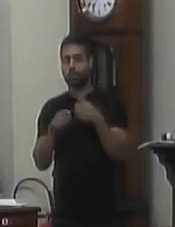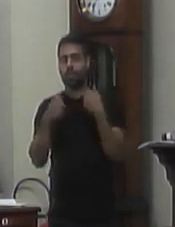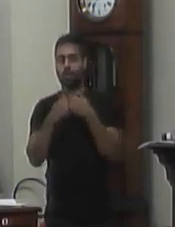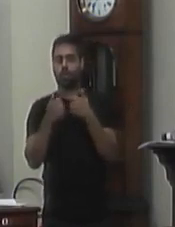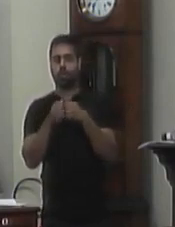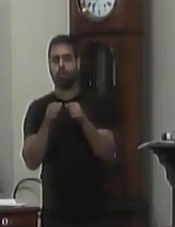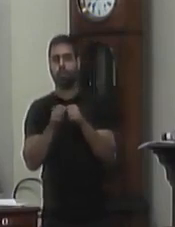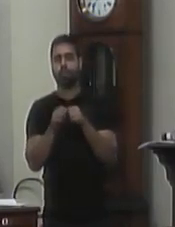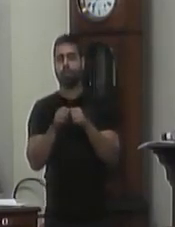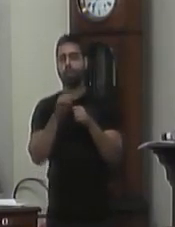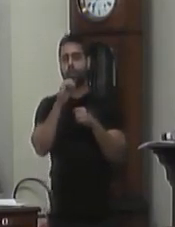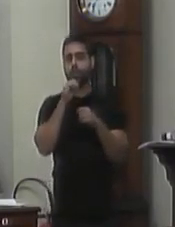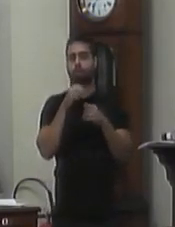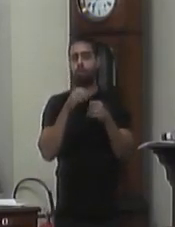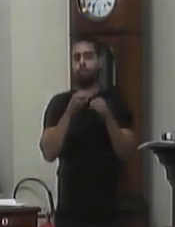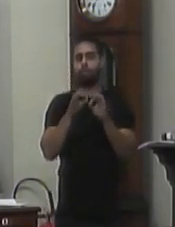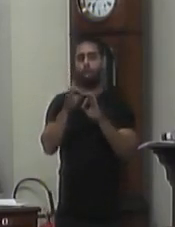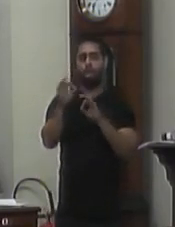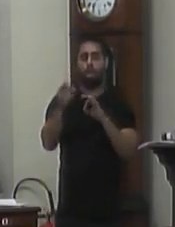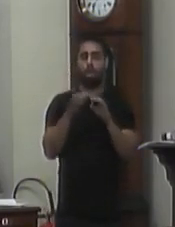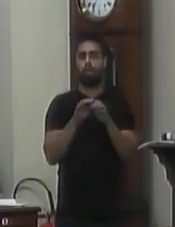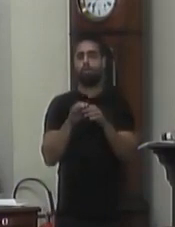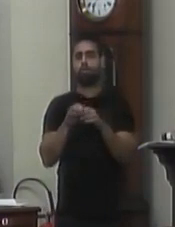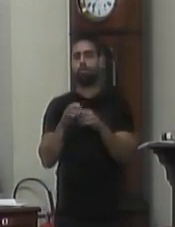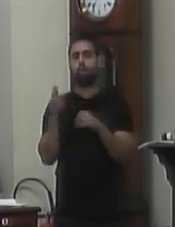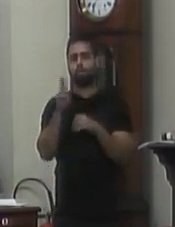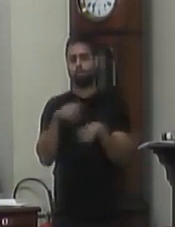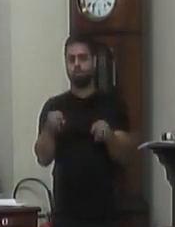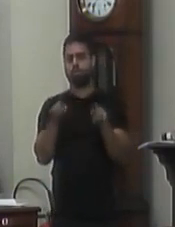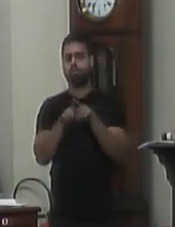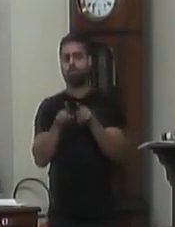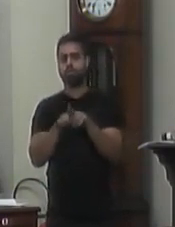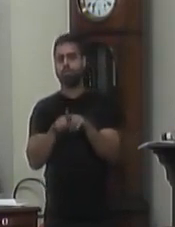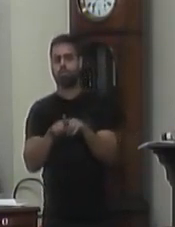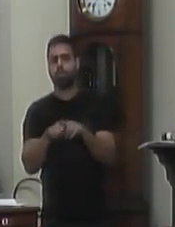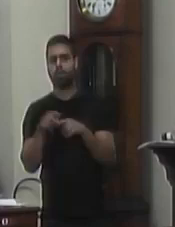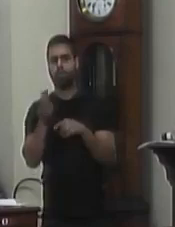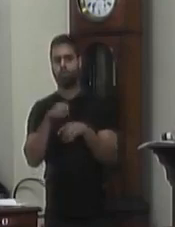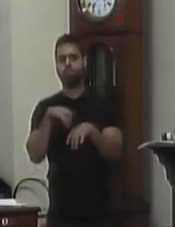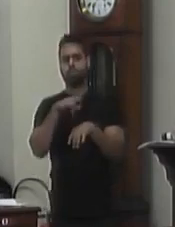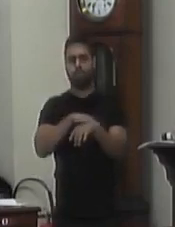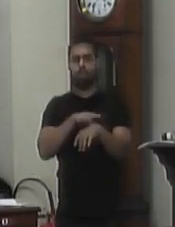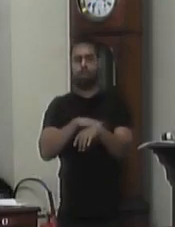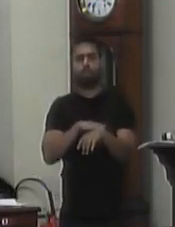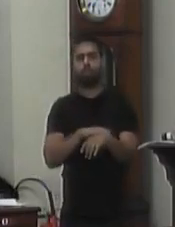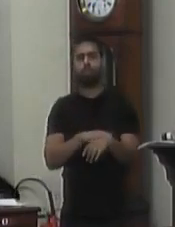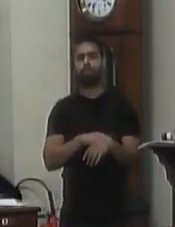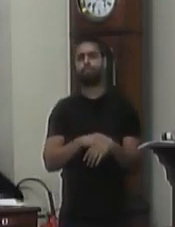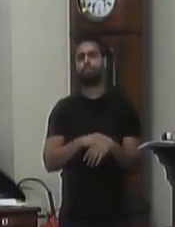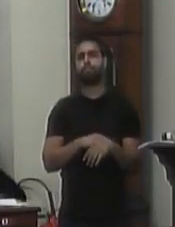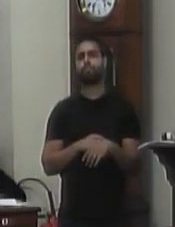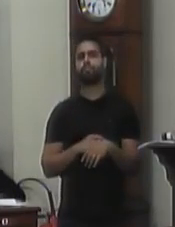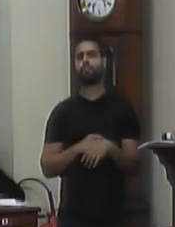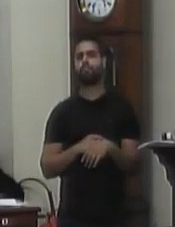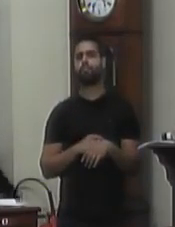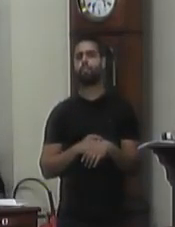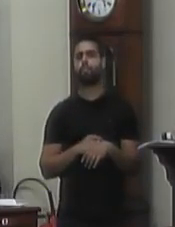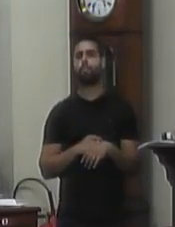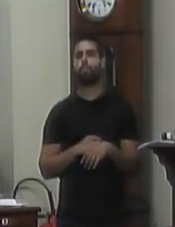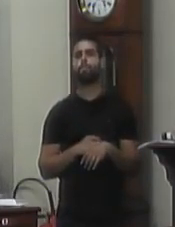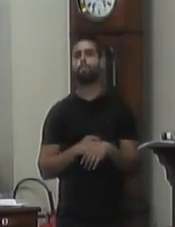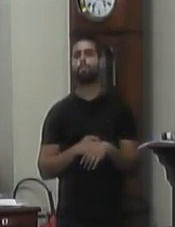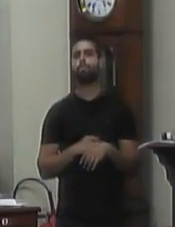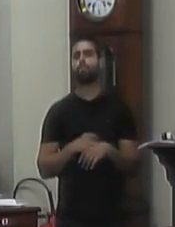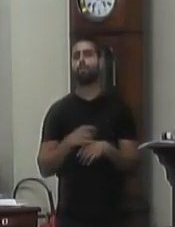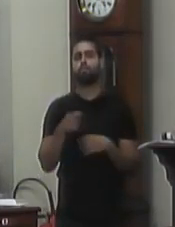fazer viagem de comércio para São Paulo utilizam a plataforma, utilizam o banheiro, utilizam o serviço público e não